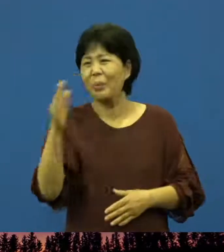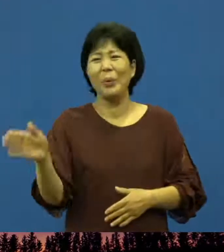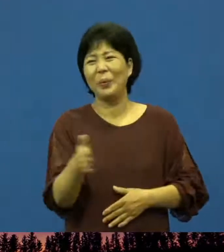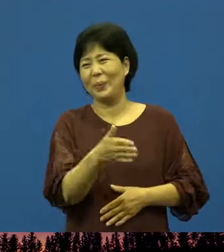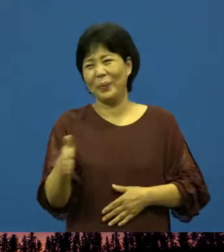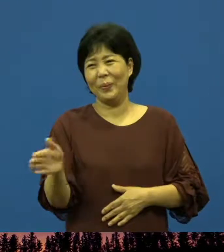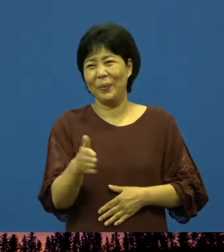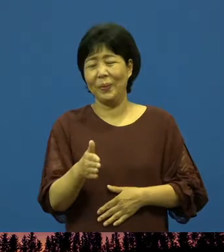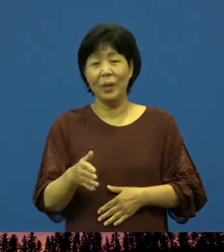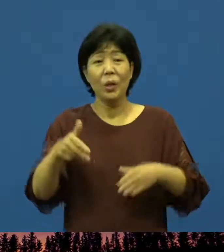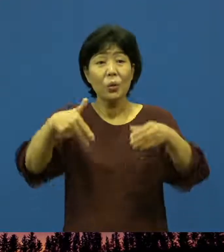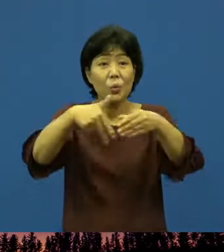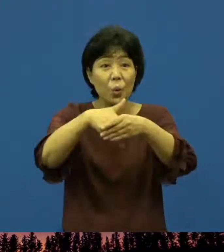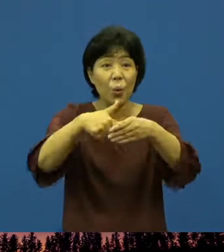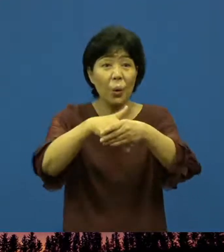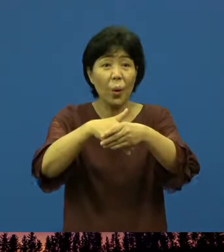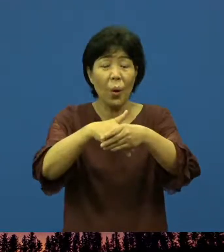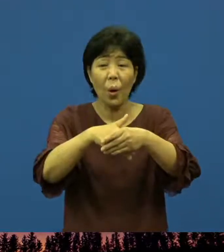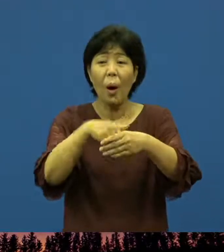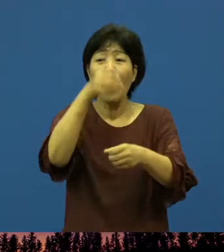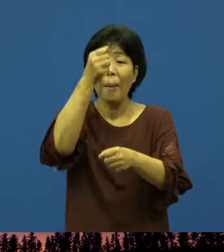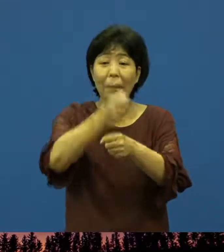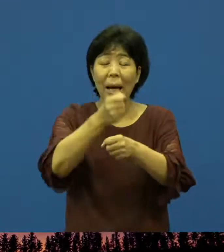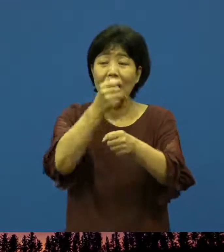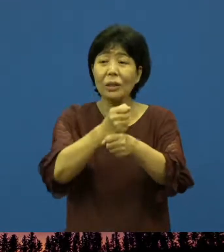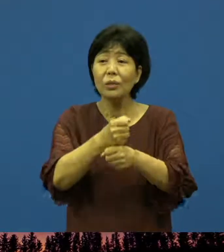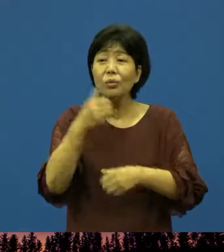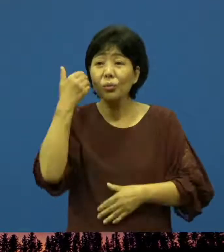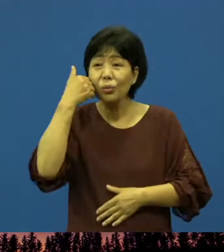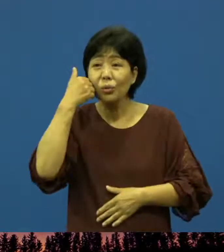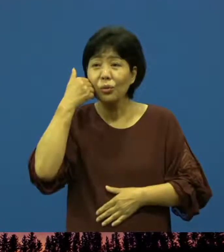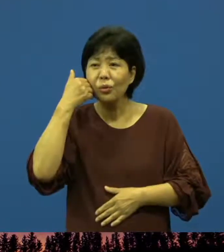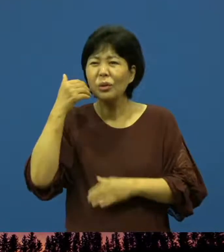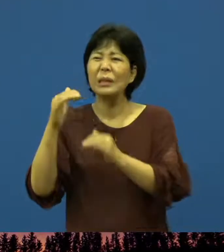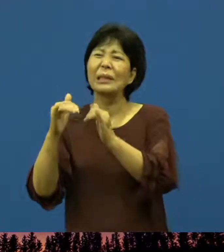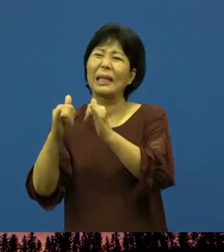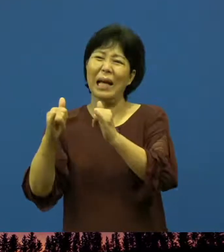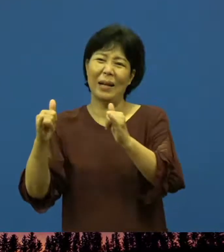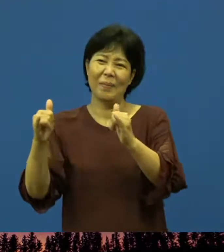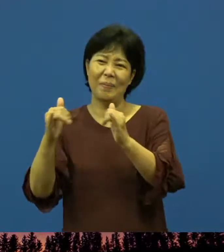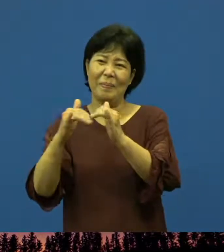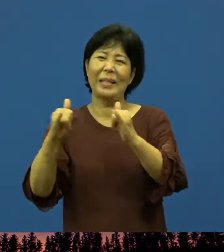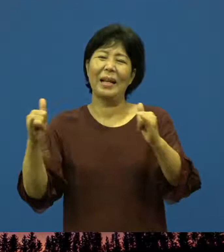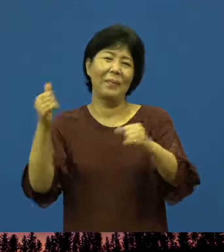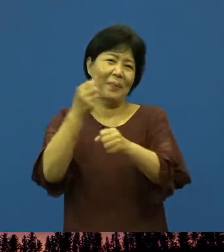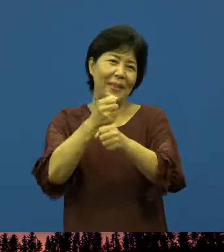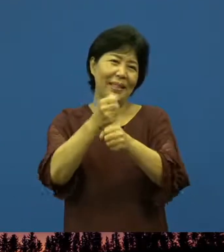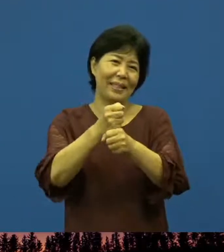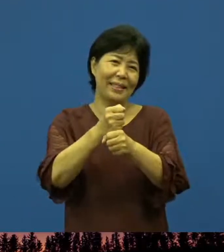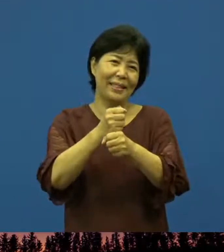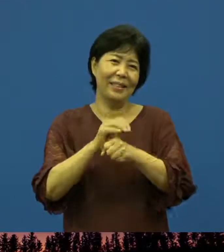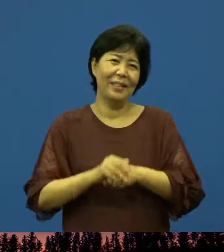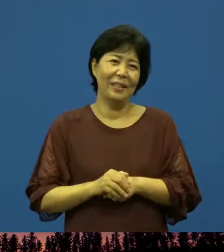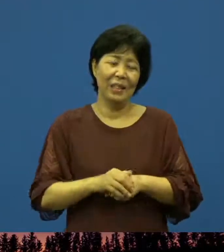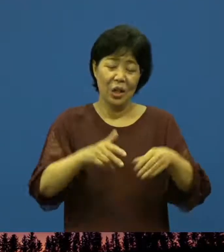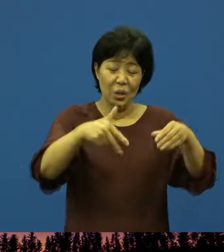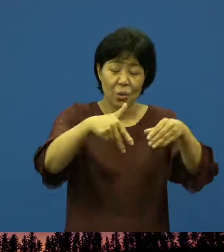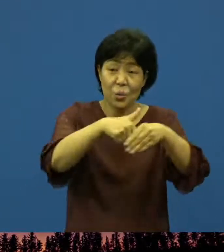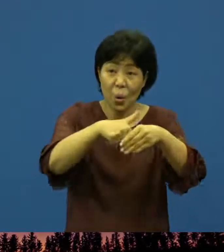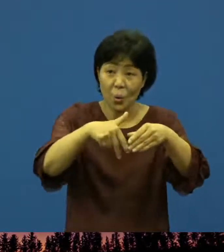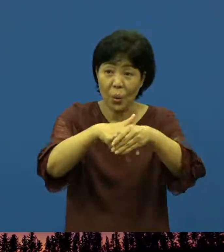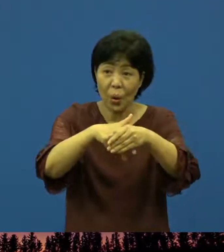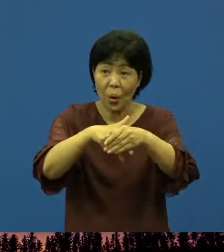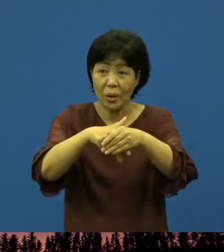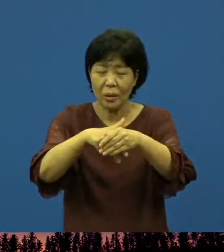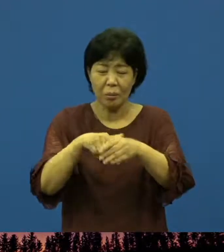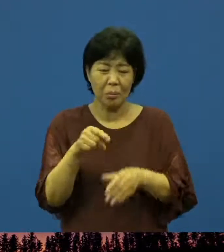인간이 만든 것이거든요. 인간이 만든 것으로 인간을 살려낼 수가 없어요. 엄밀히 말하면 종교는 살리는 영이 아니라